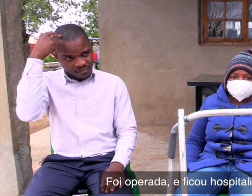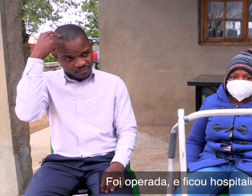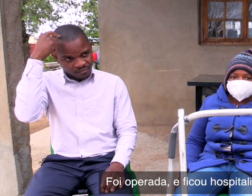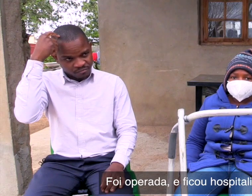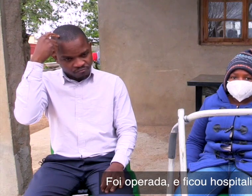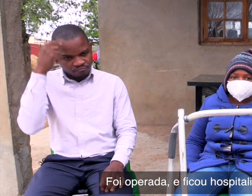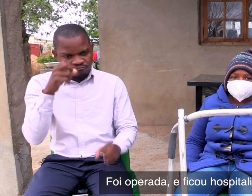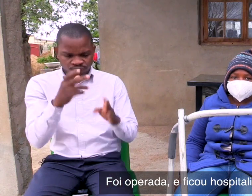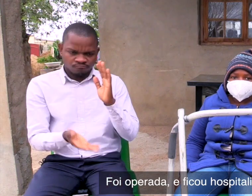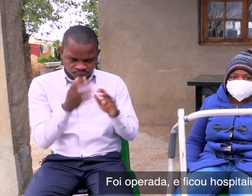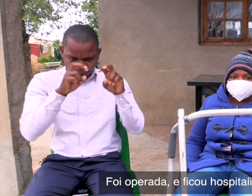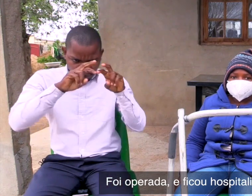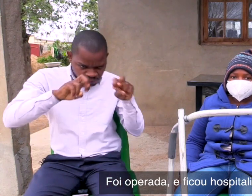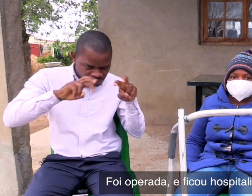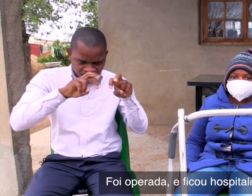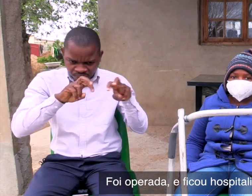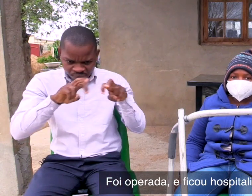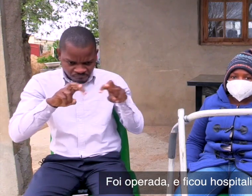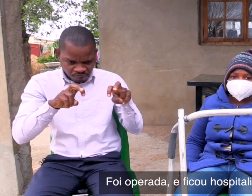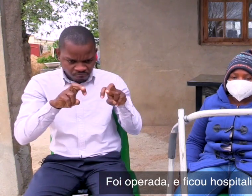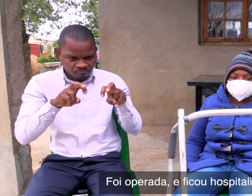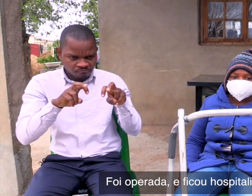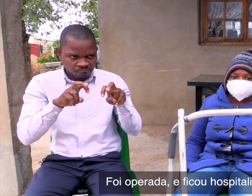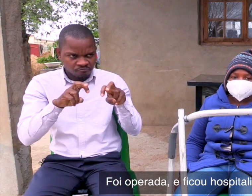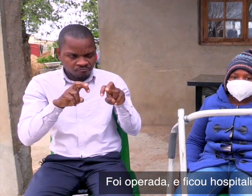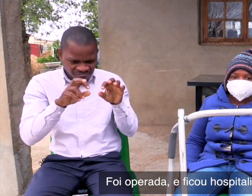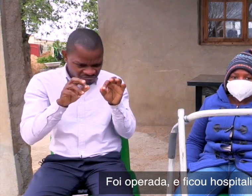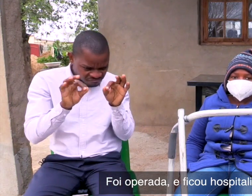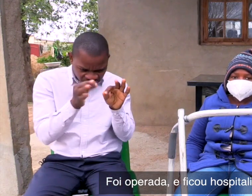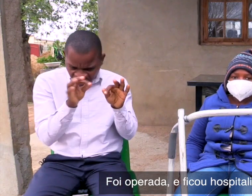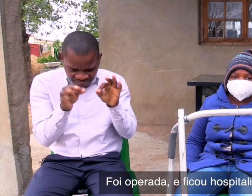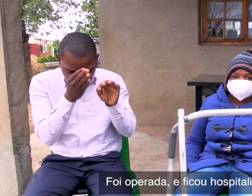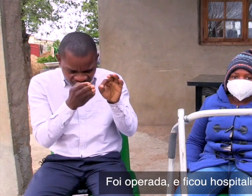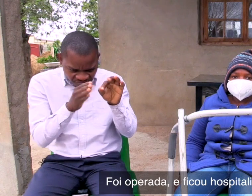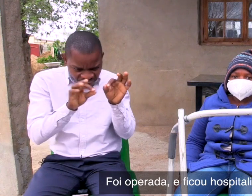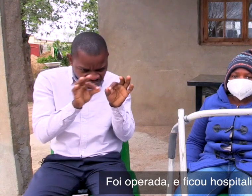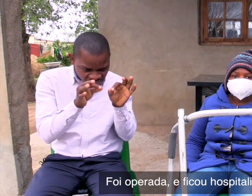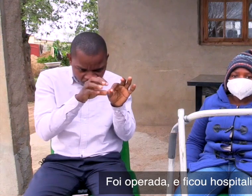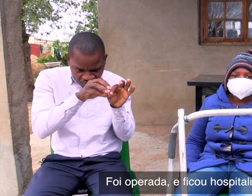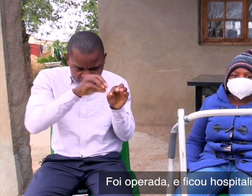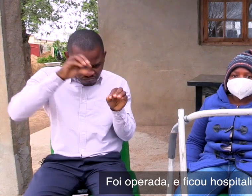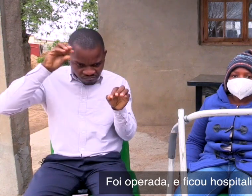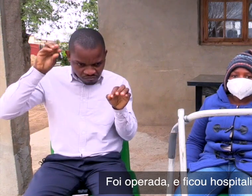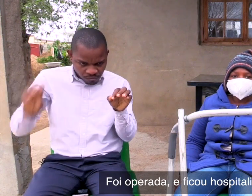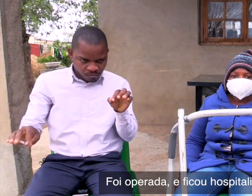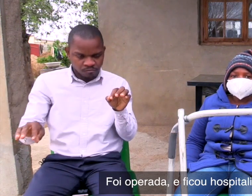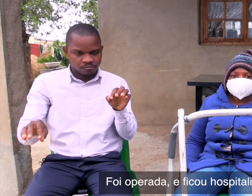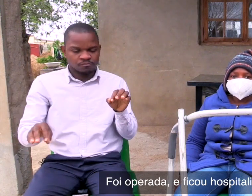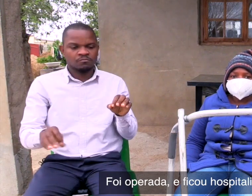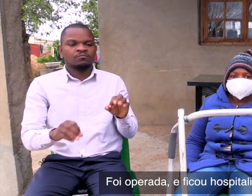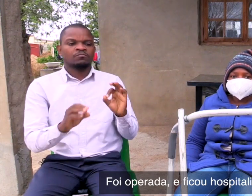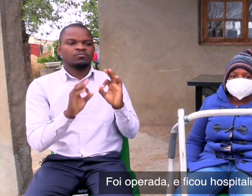Então foi operado, o cérebro partiu, aí cabeça tirou, e ela ficou